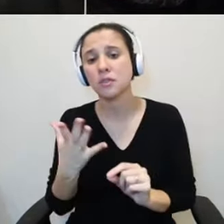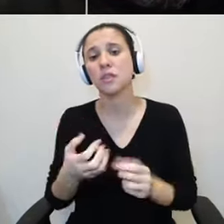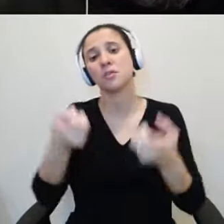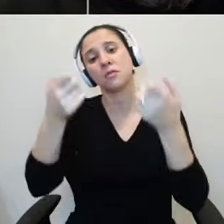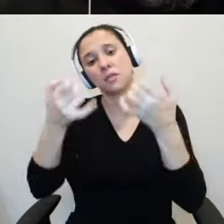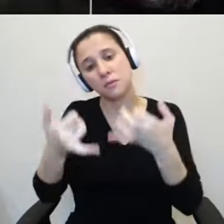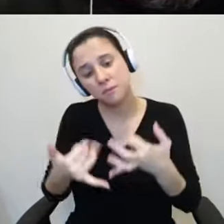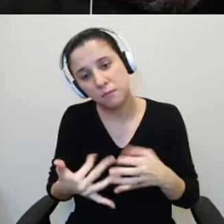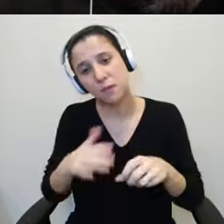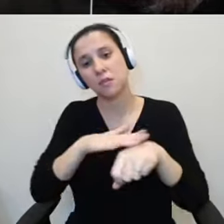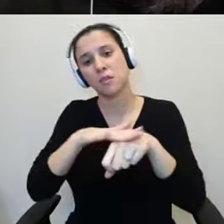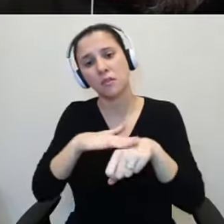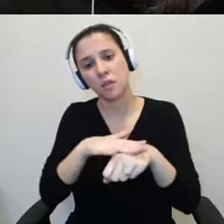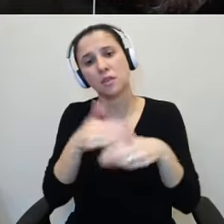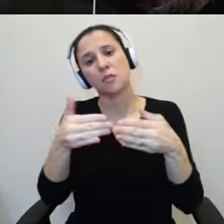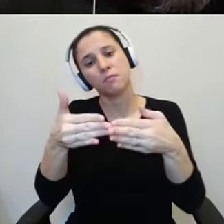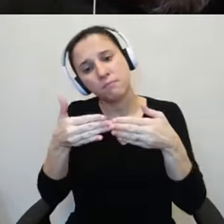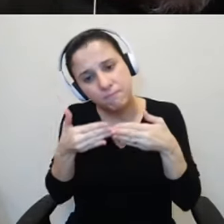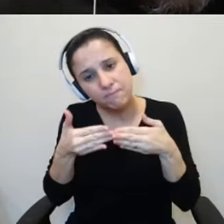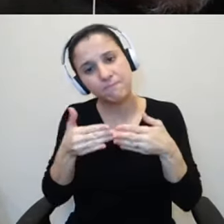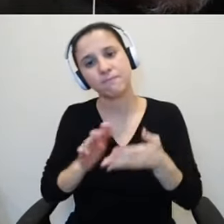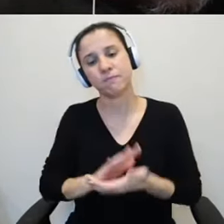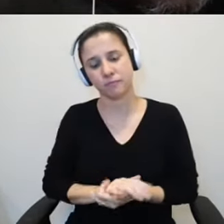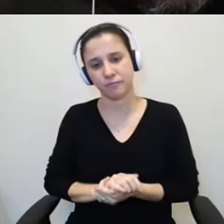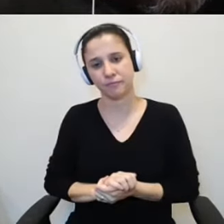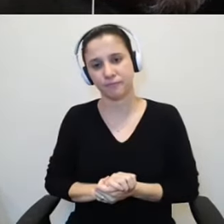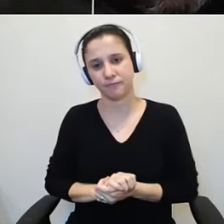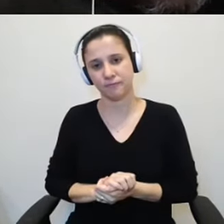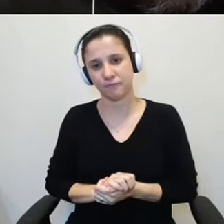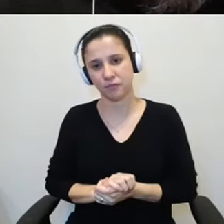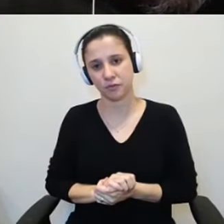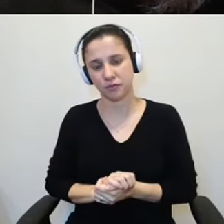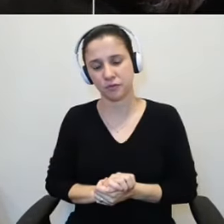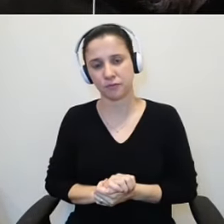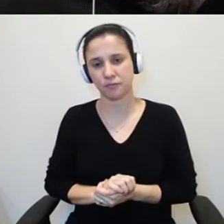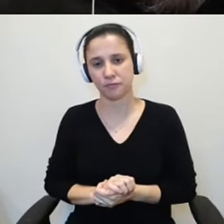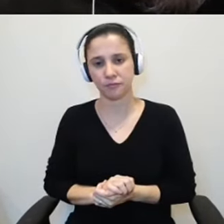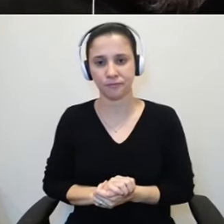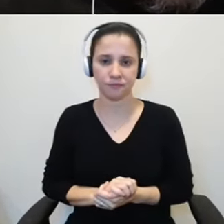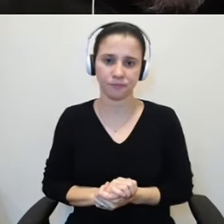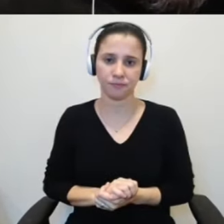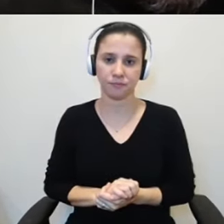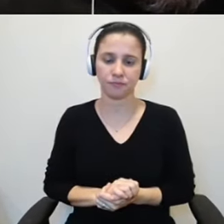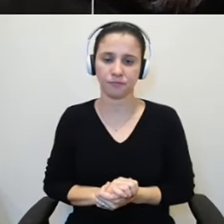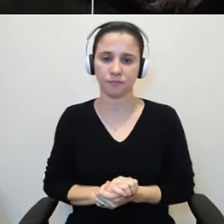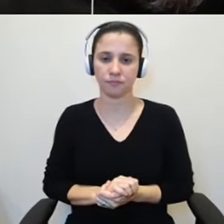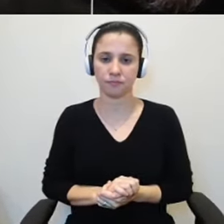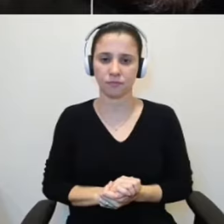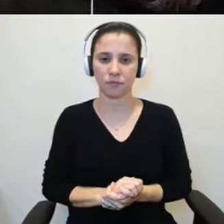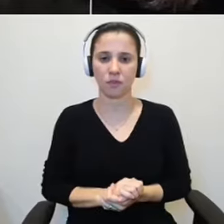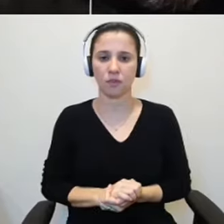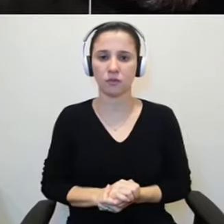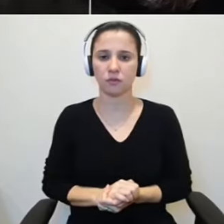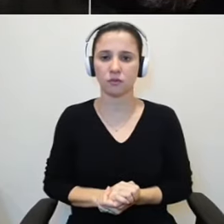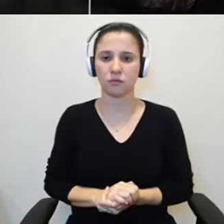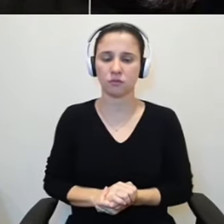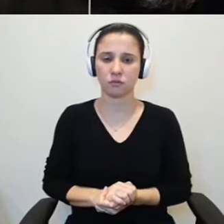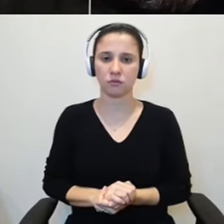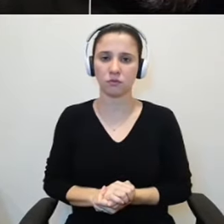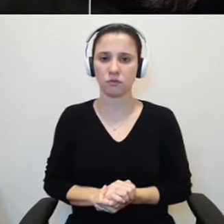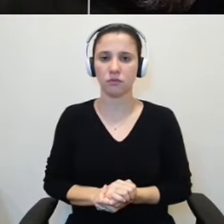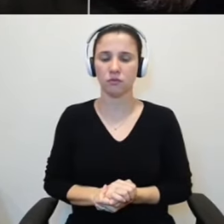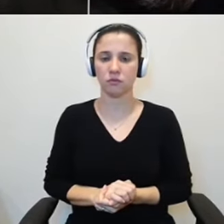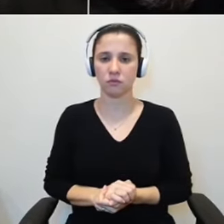sentido, pessoal. Vamos ver aqui como funcionará a entrega de relatório de estágio para a engenharia